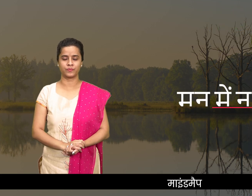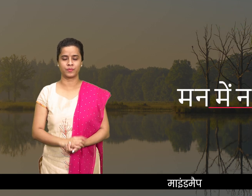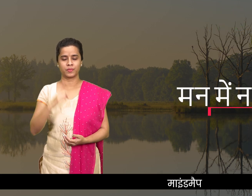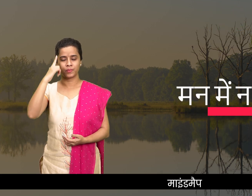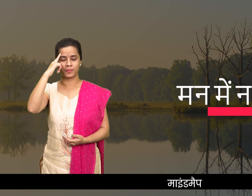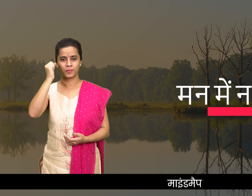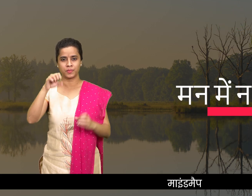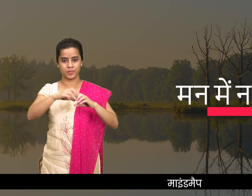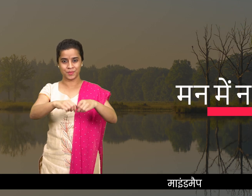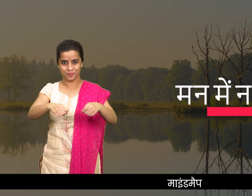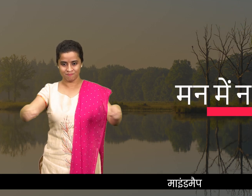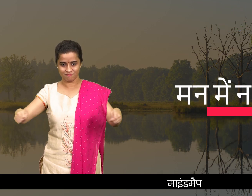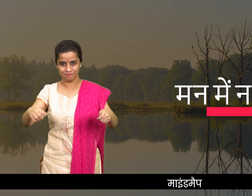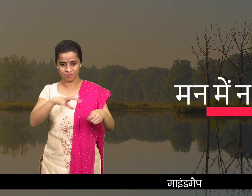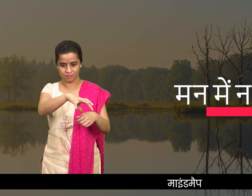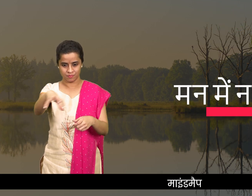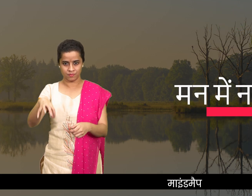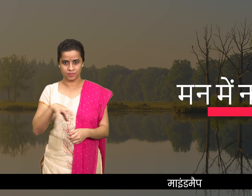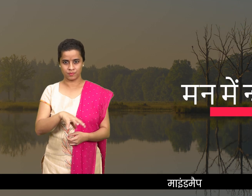माइंड मैप।